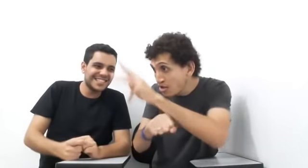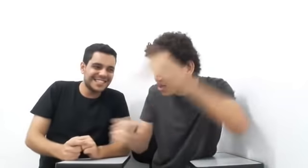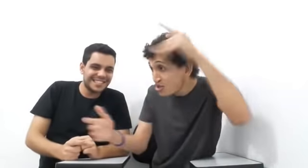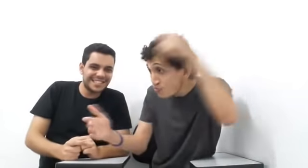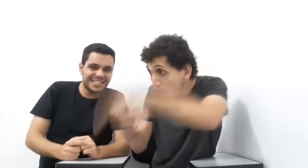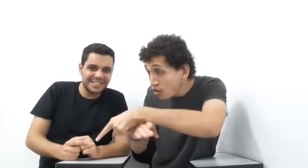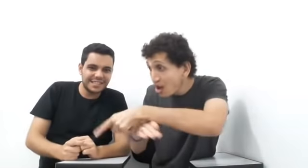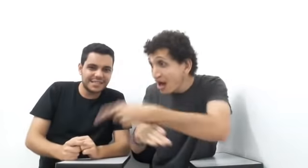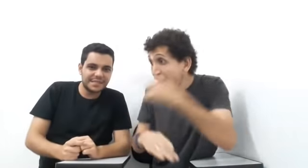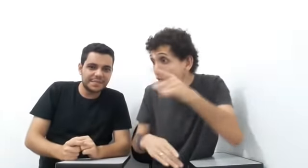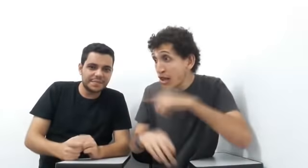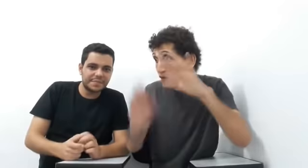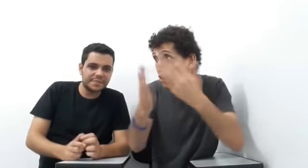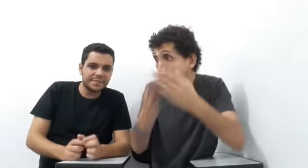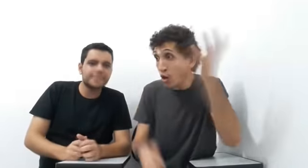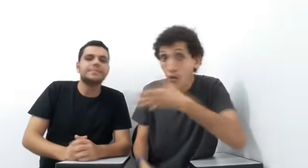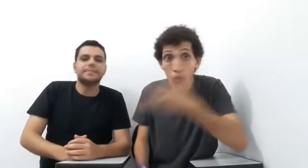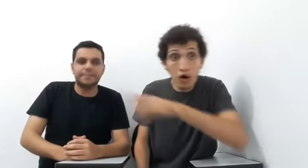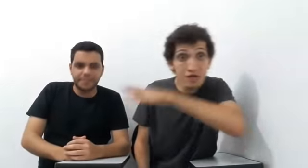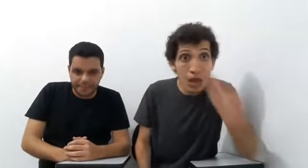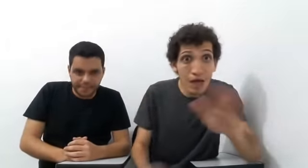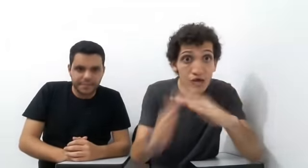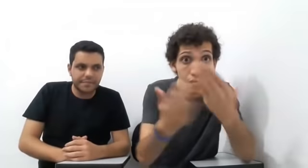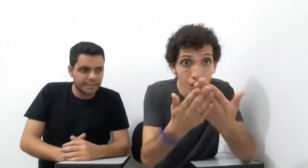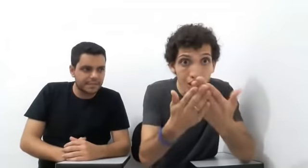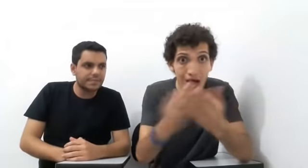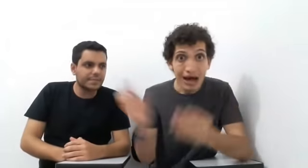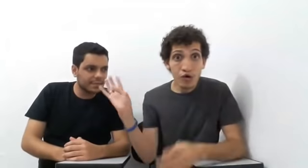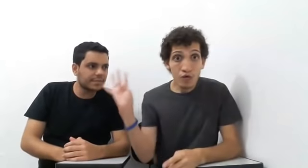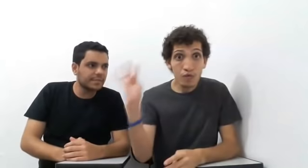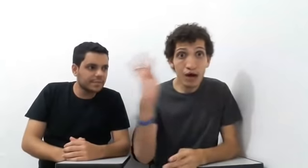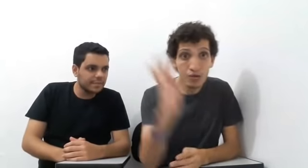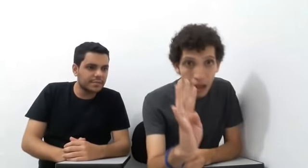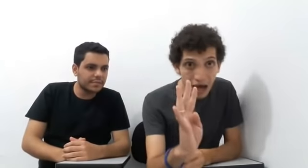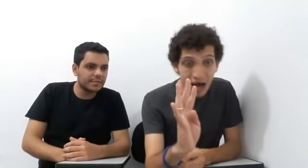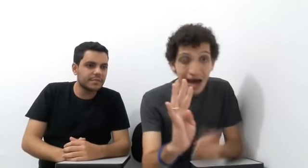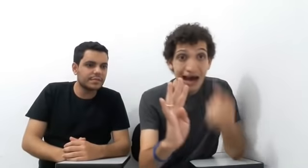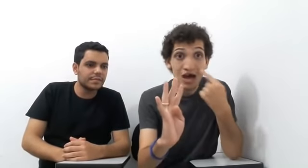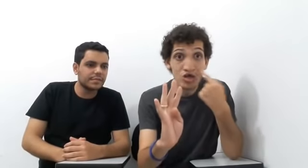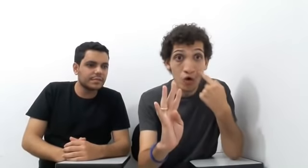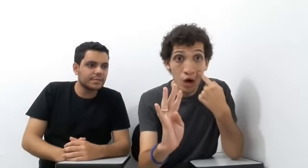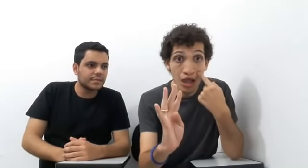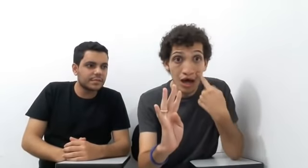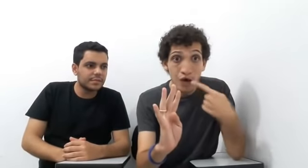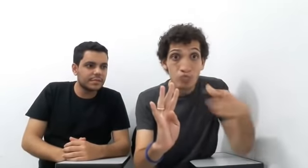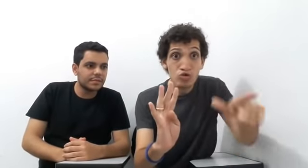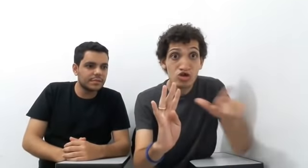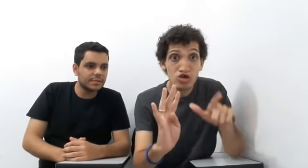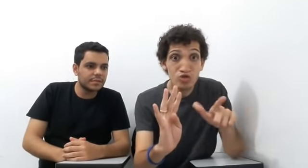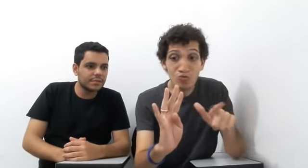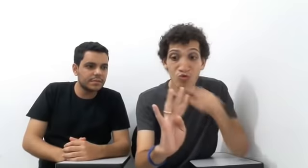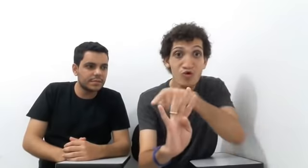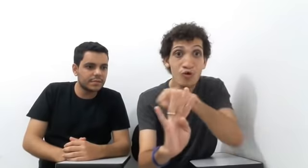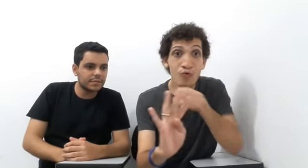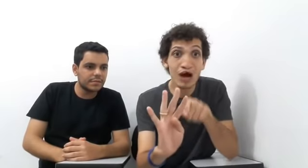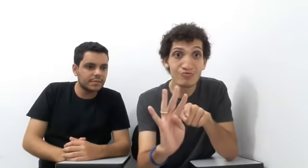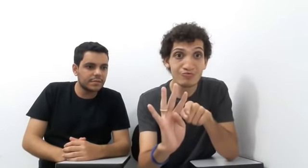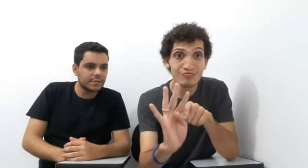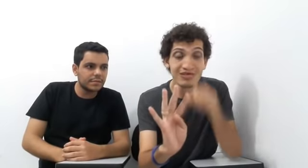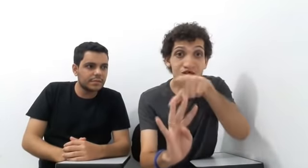site, entrou, tem lá na escola, corre e vai lá na escola. Aos 4 vai lá. Aí olha os títulos dos 4. E aí